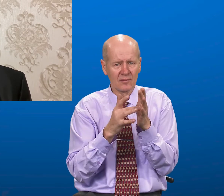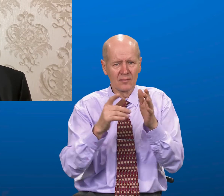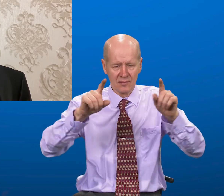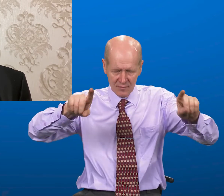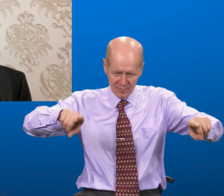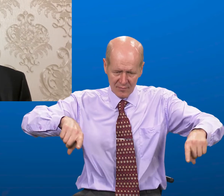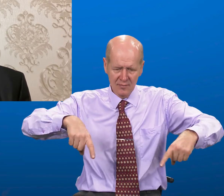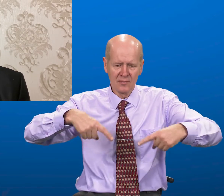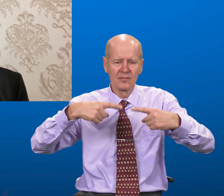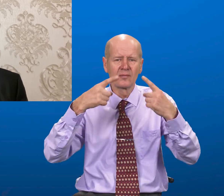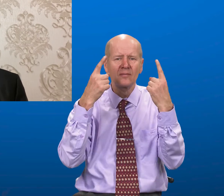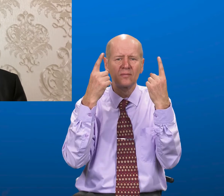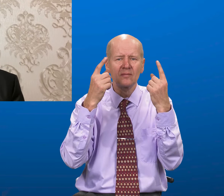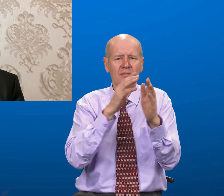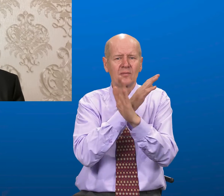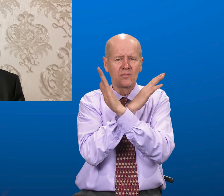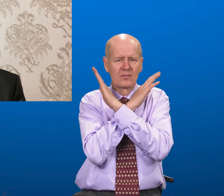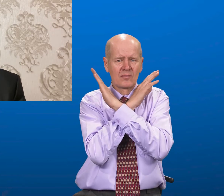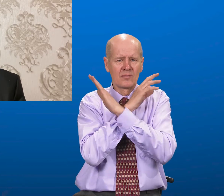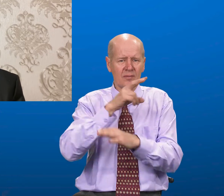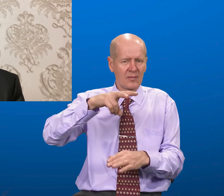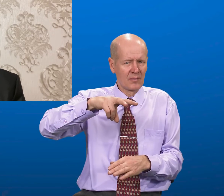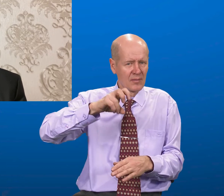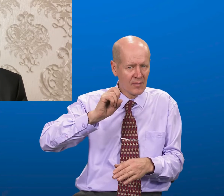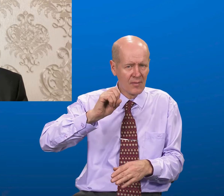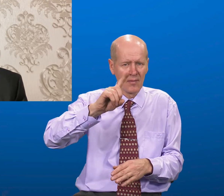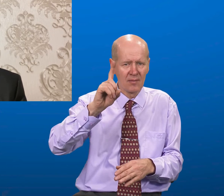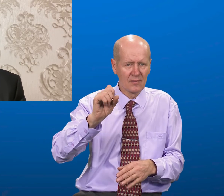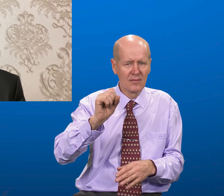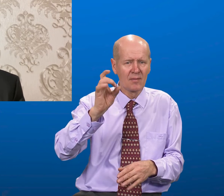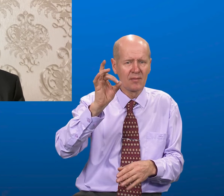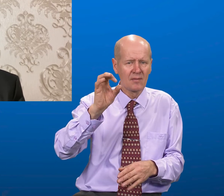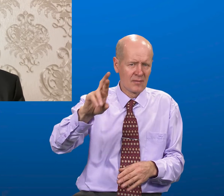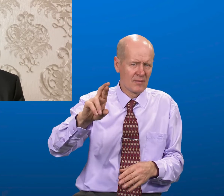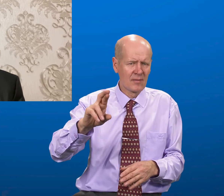совершил Иисус, а именно воскрешение